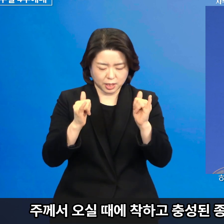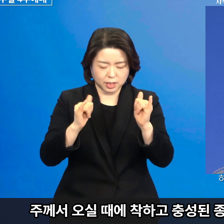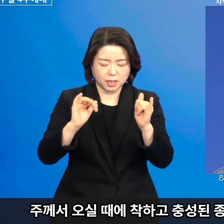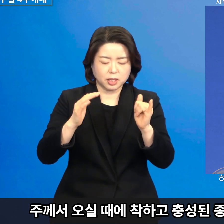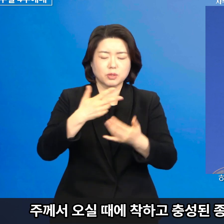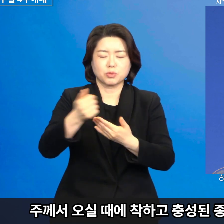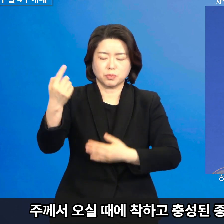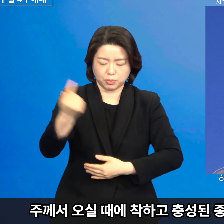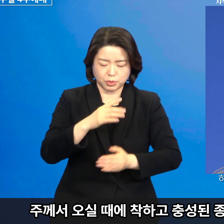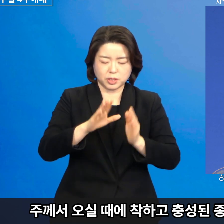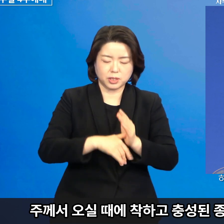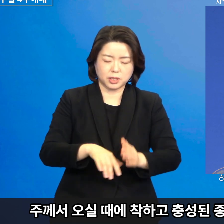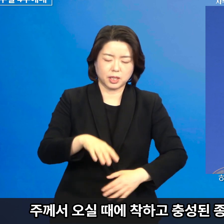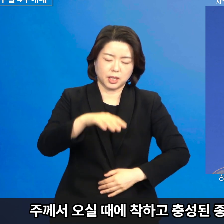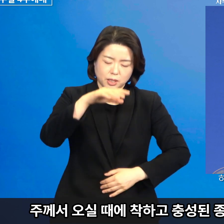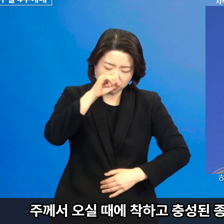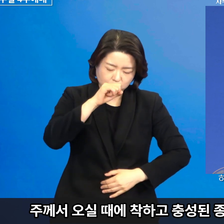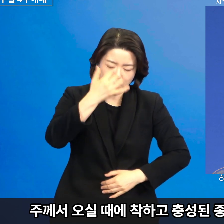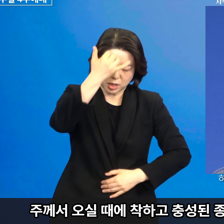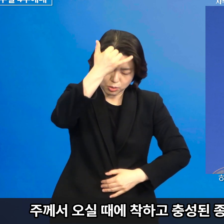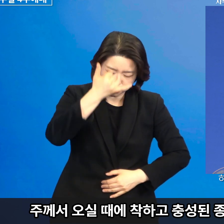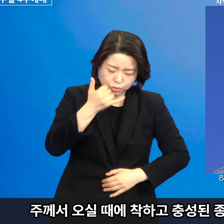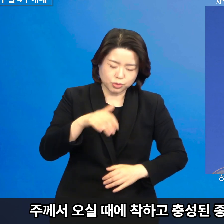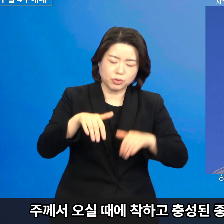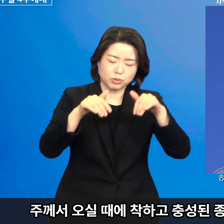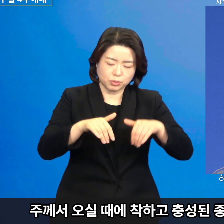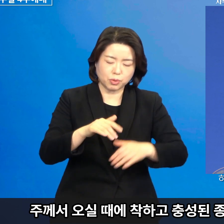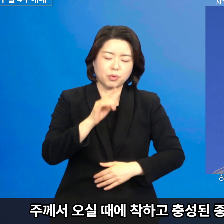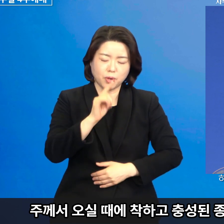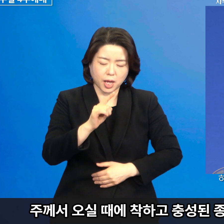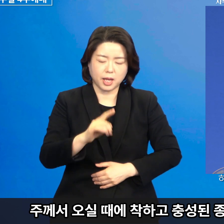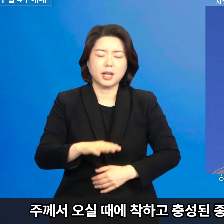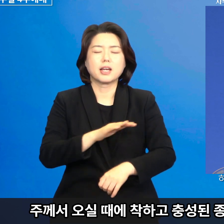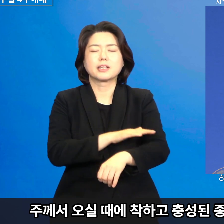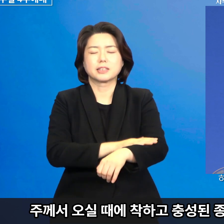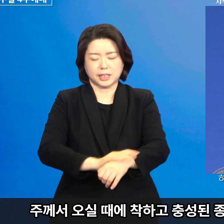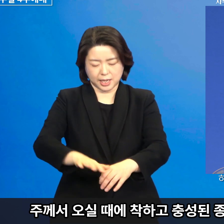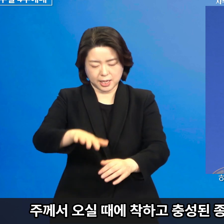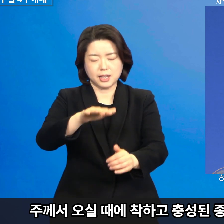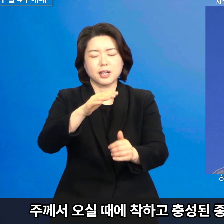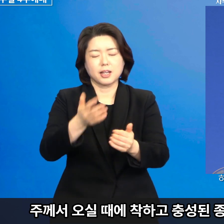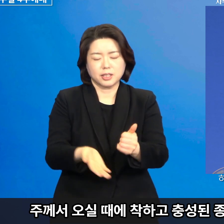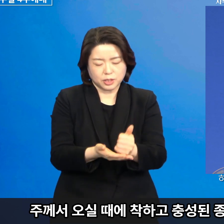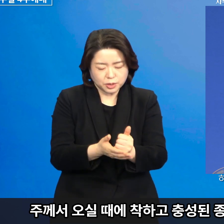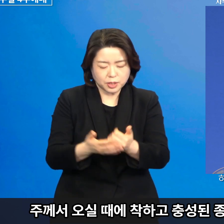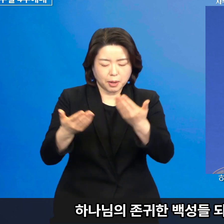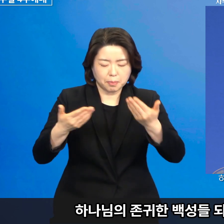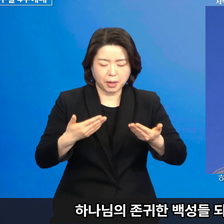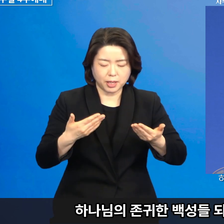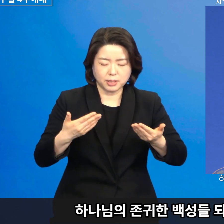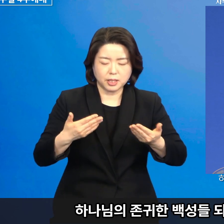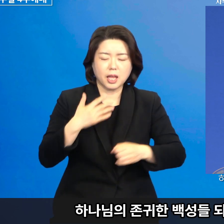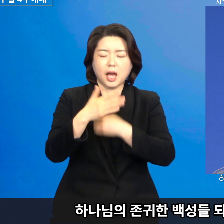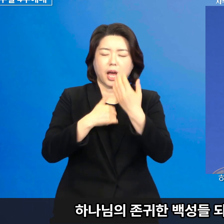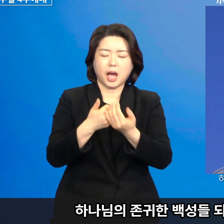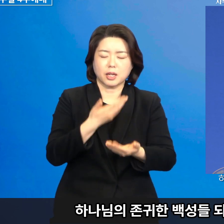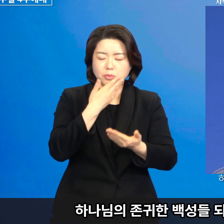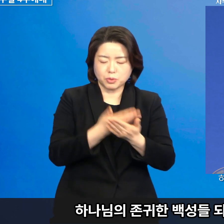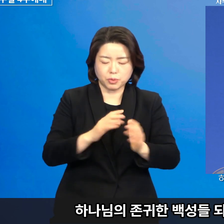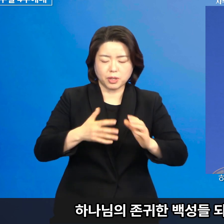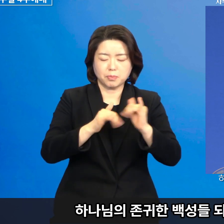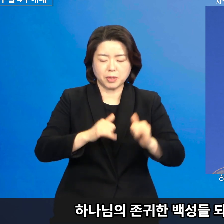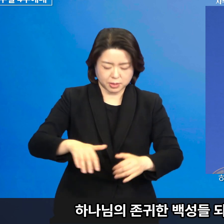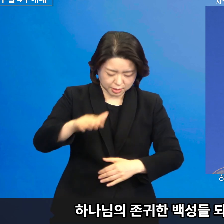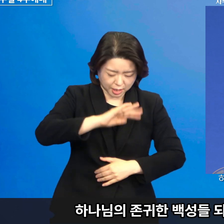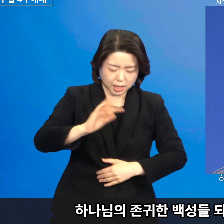오실 때에 착하고 충성된 종아 참 잘하였도다 라고 칭찬받는 하나님의 존귀한 백성들